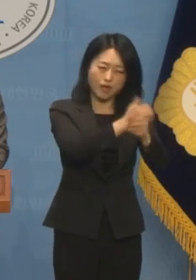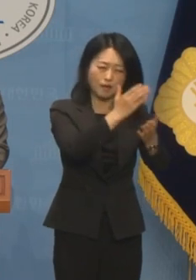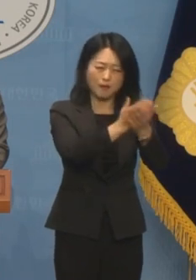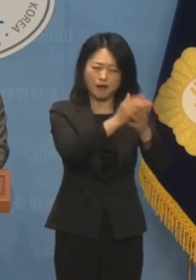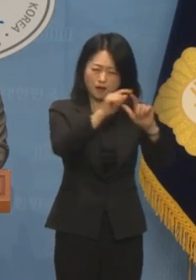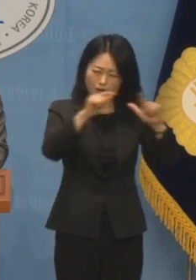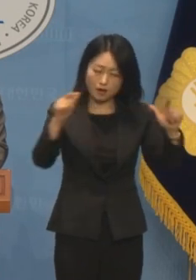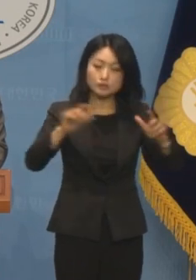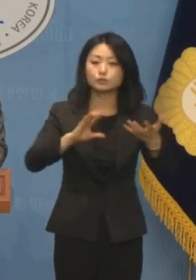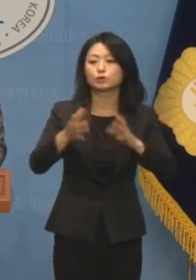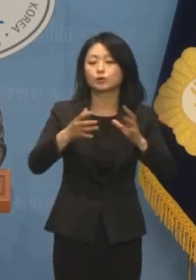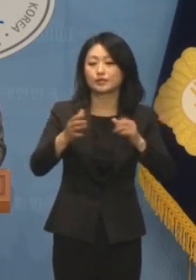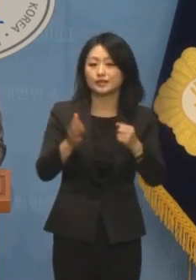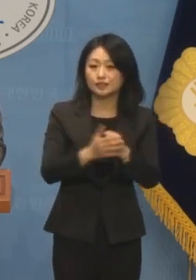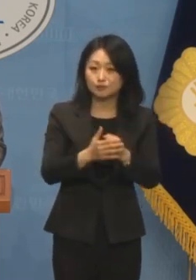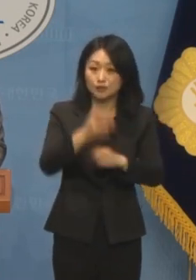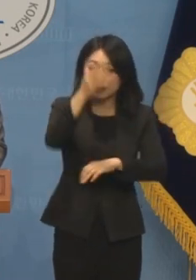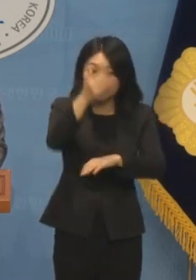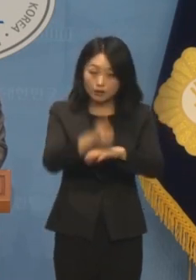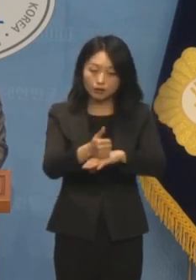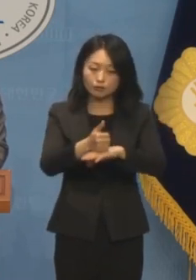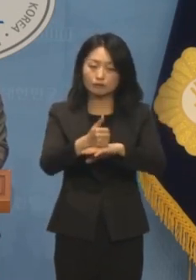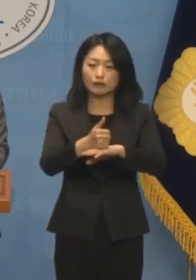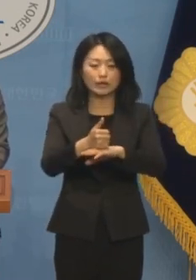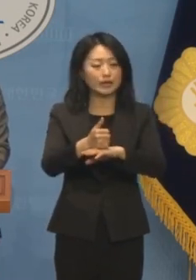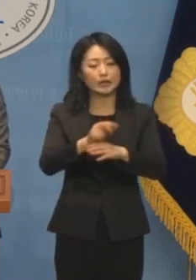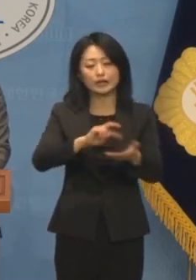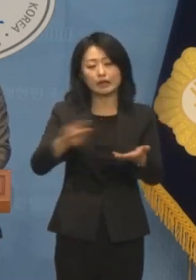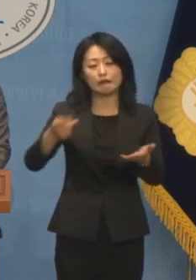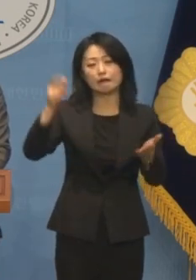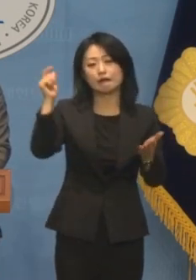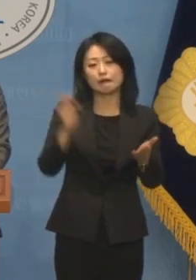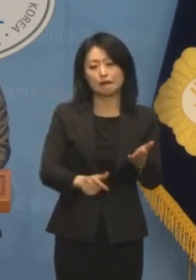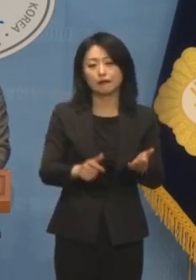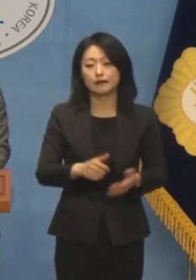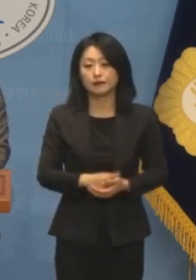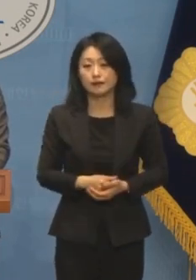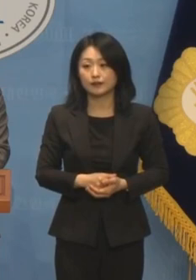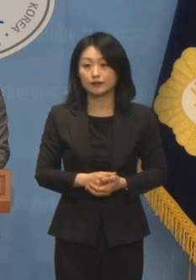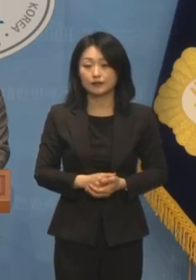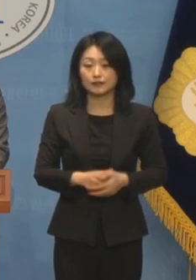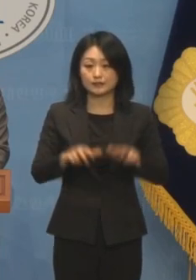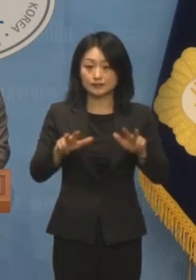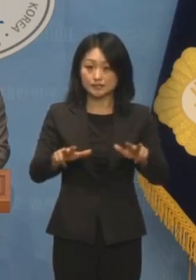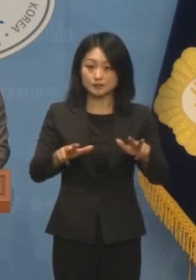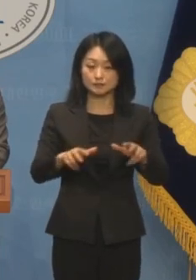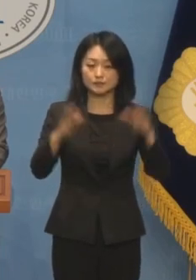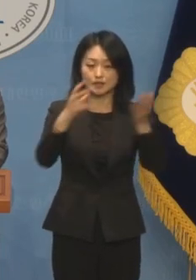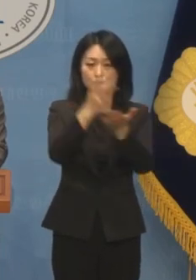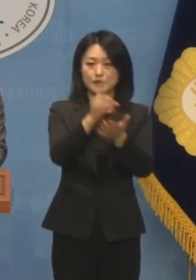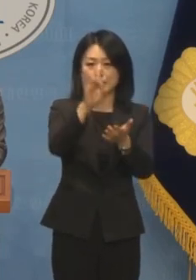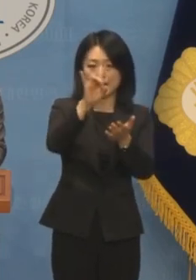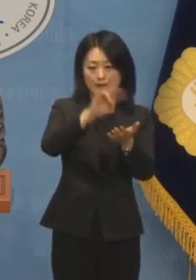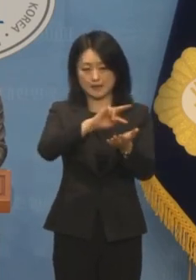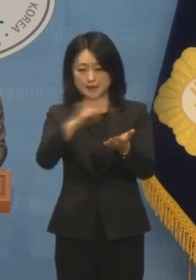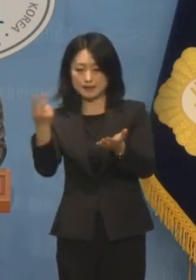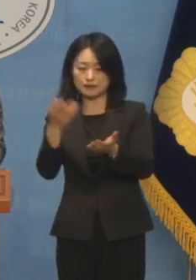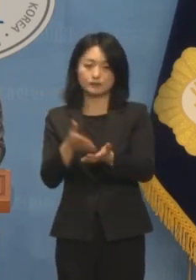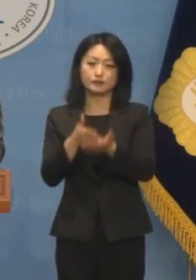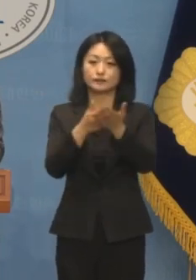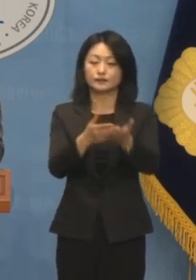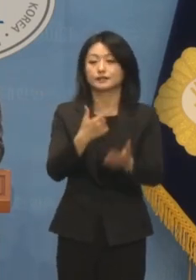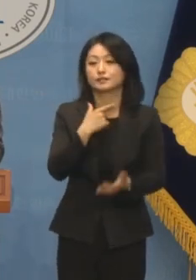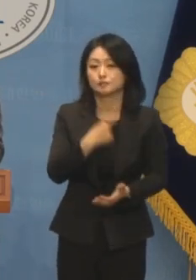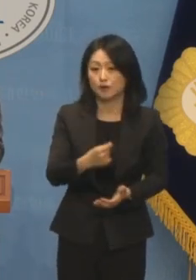보니 결국 아무것도 담아내지 못한 것입니다. 이번 원포인트 개헌을 필두로 우리도